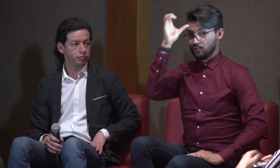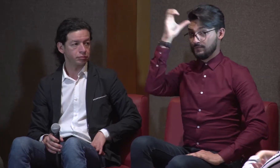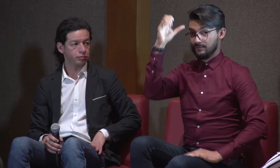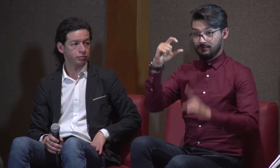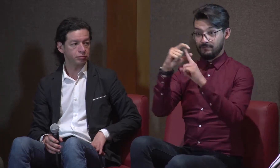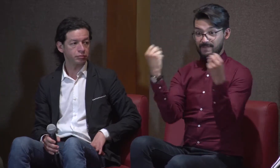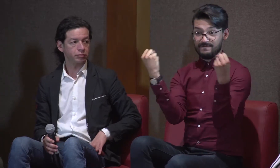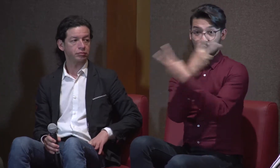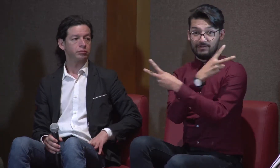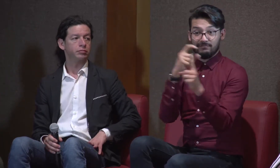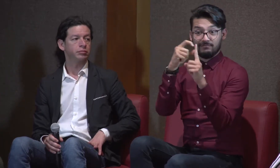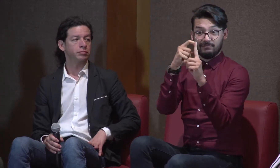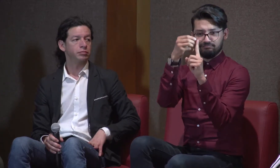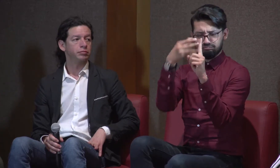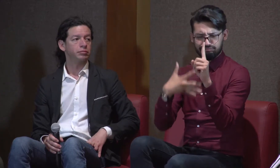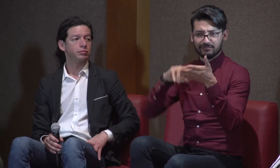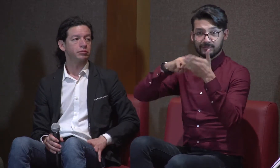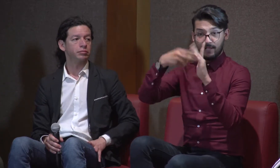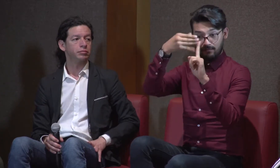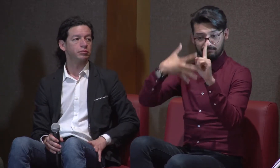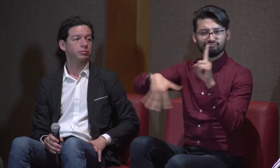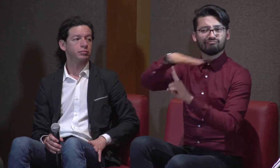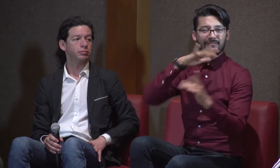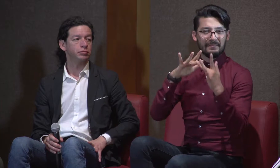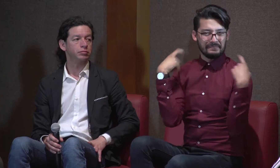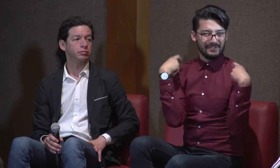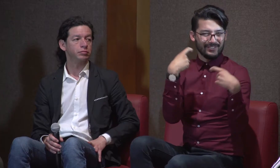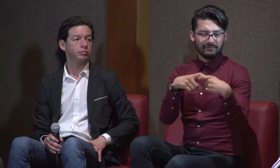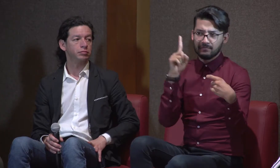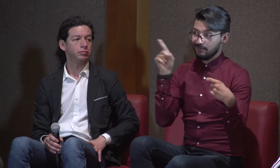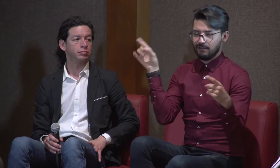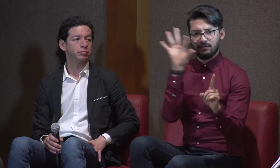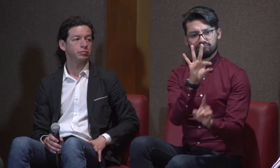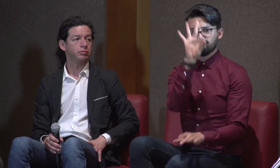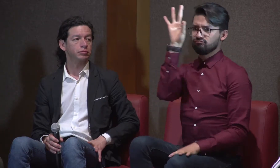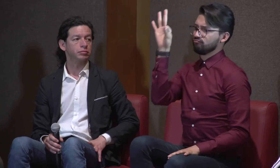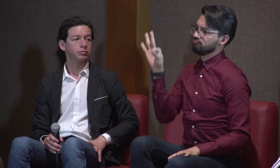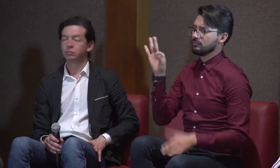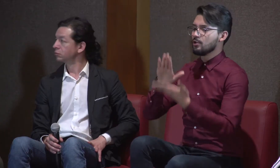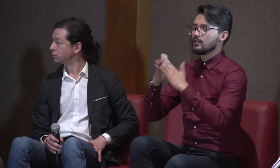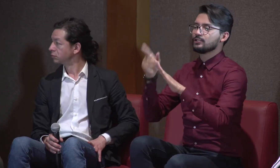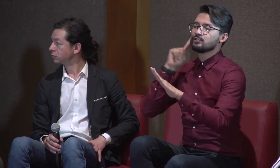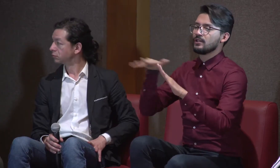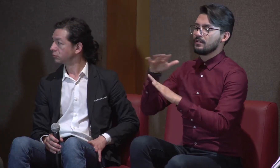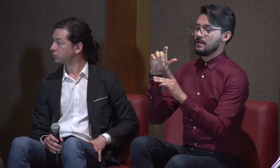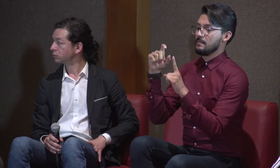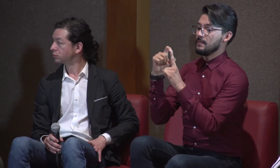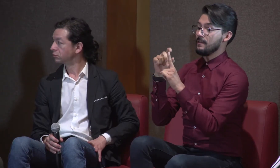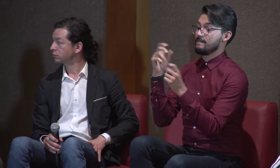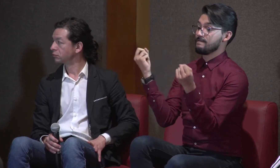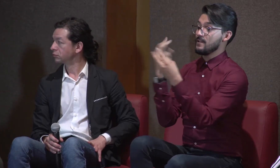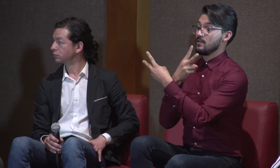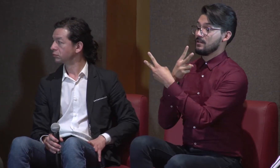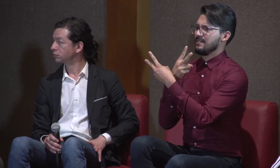Diego, frente al concepto de violencia, por ejemplo, ¿cuáles fueron los nuevos significados con los cuales se encontraron las